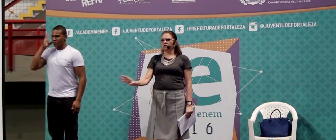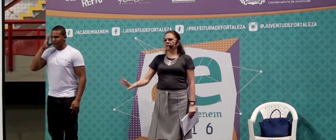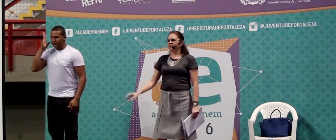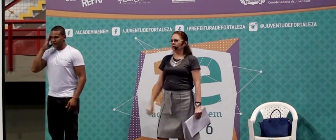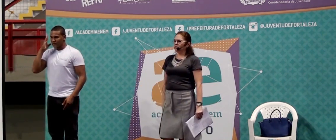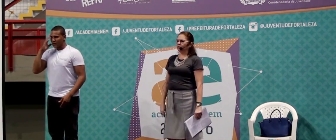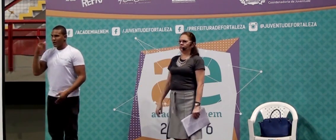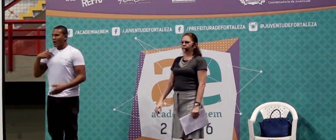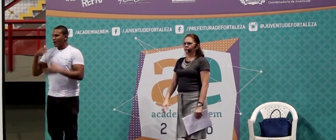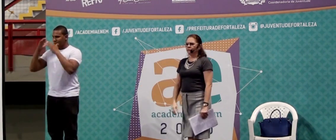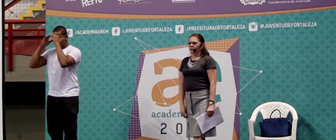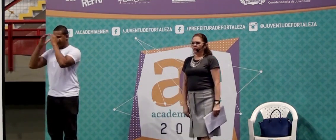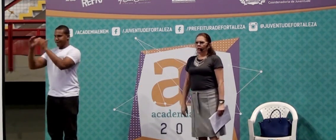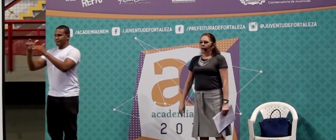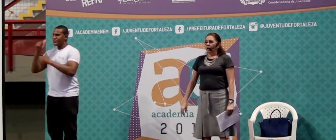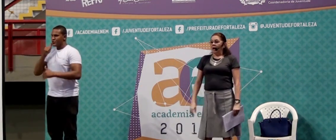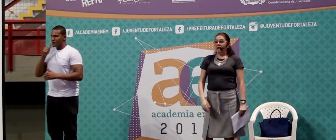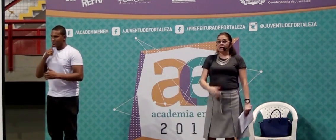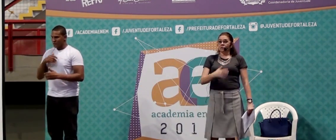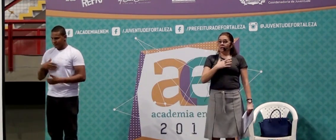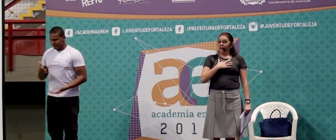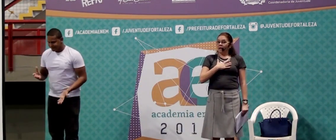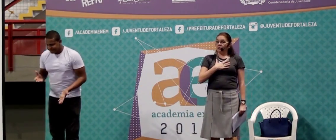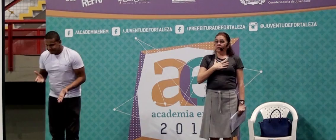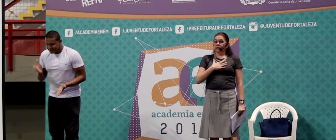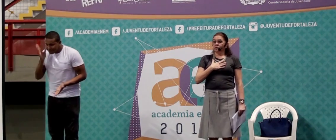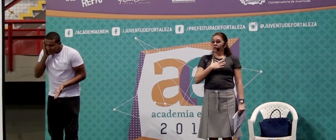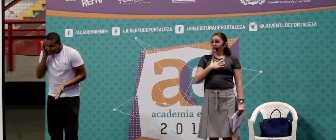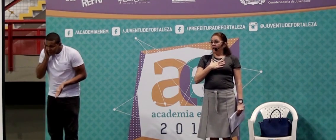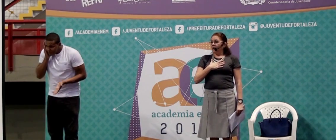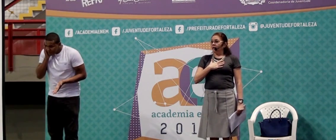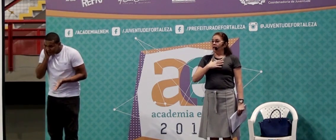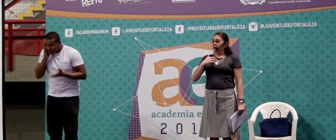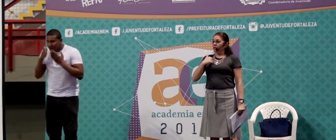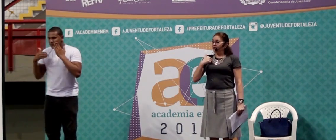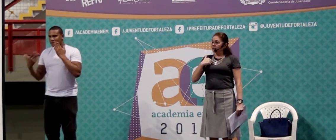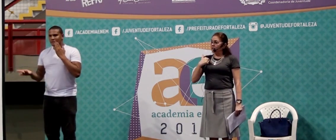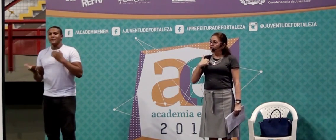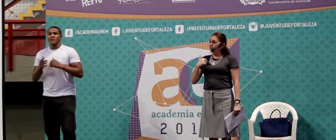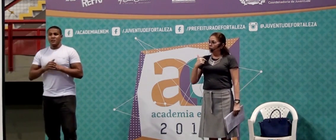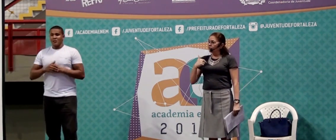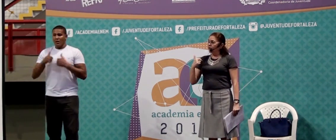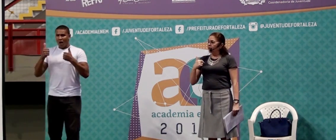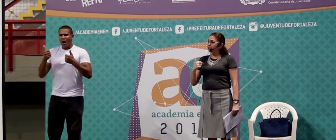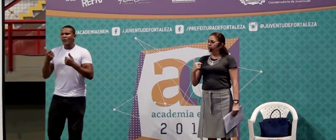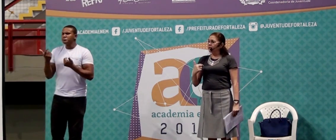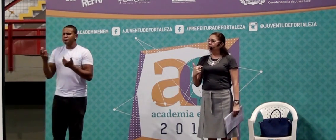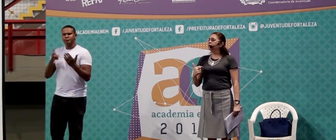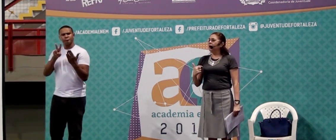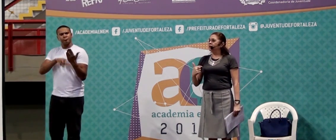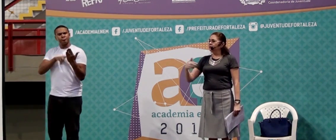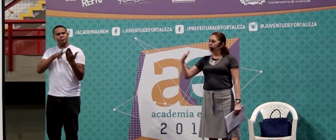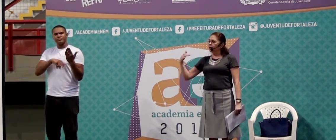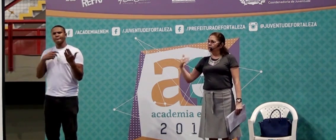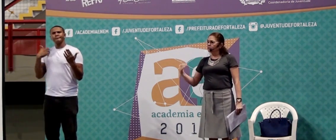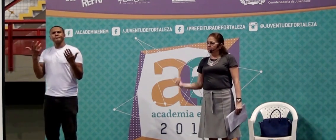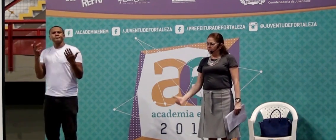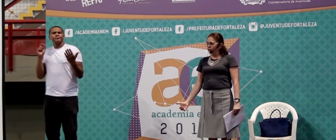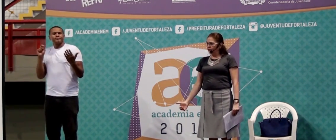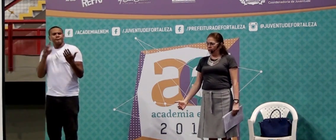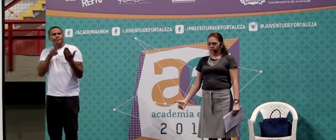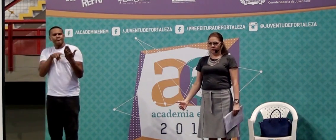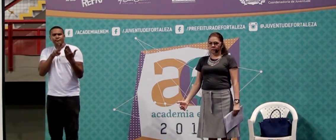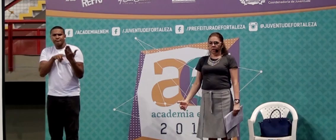A introdução é só isso. Aí o que é que o leitor quer? Que eu desenvolva essa minha ideia lá